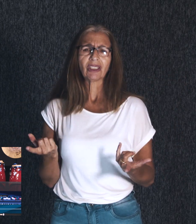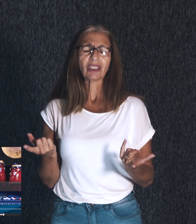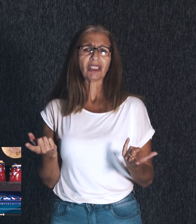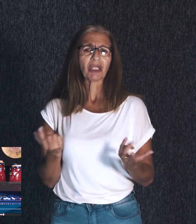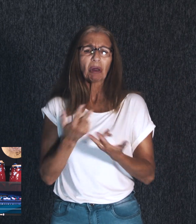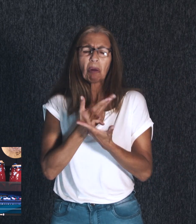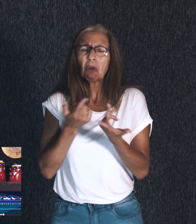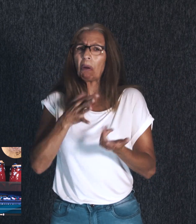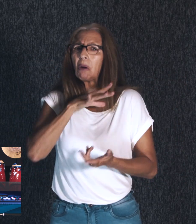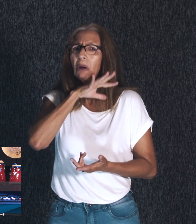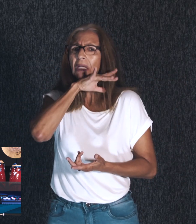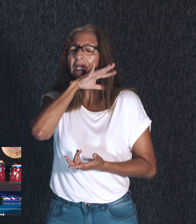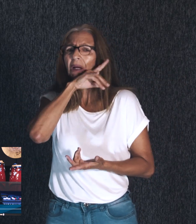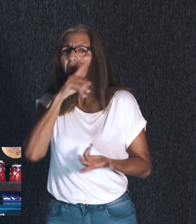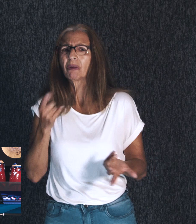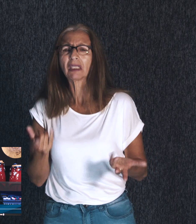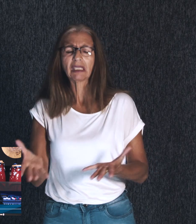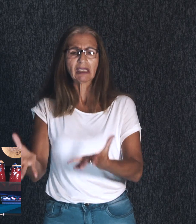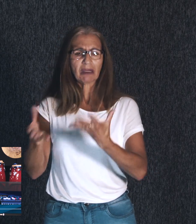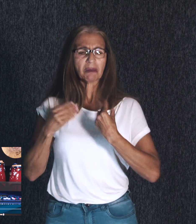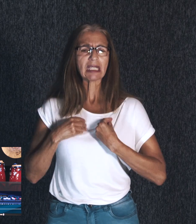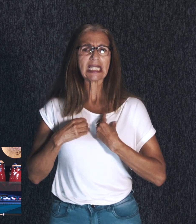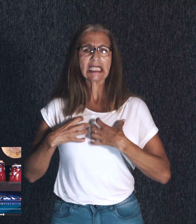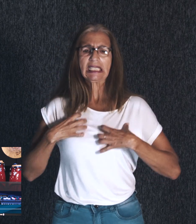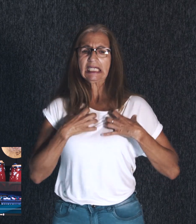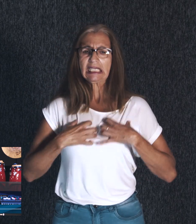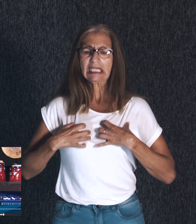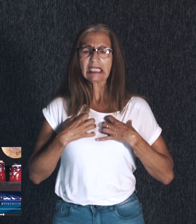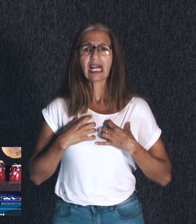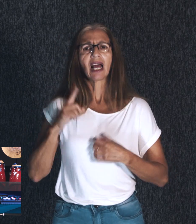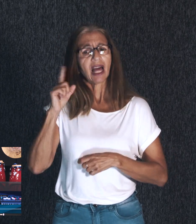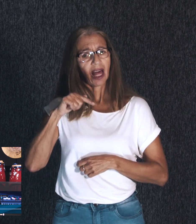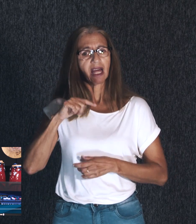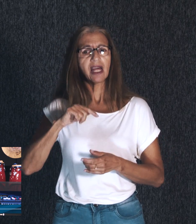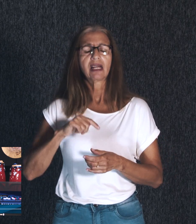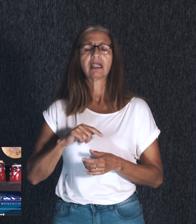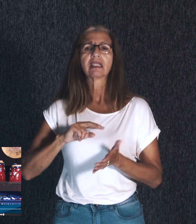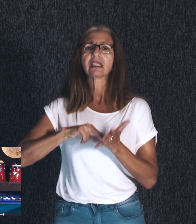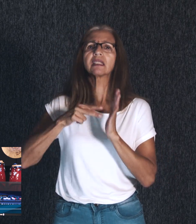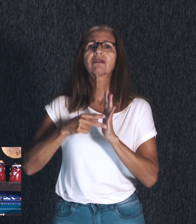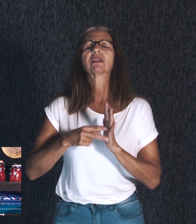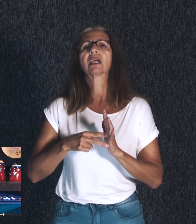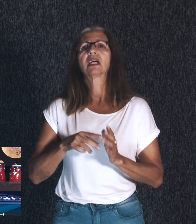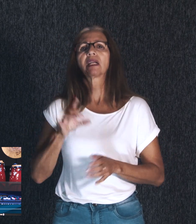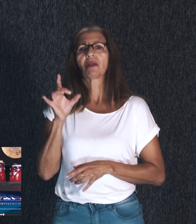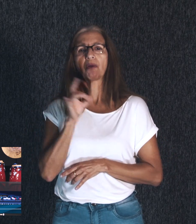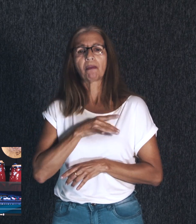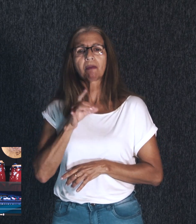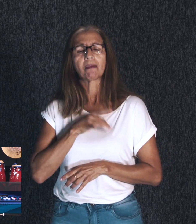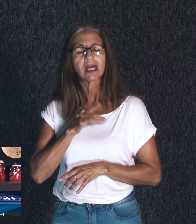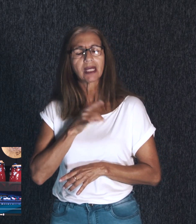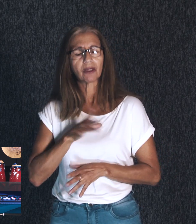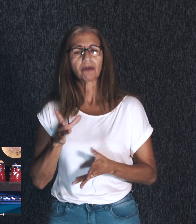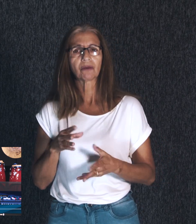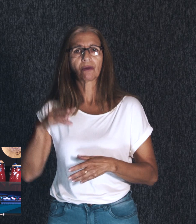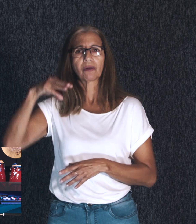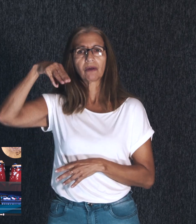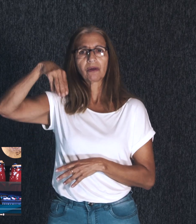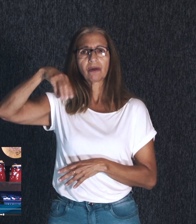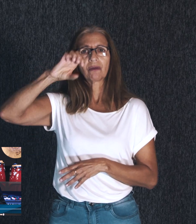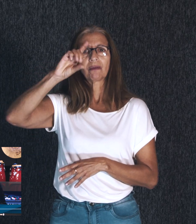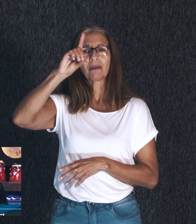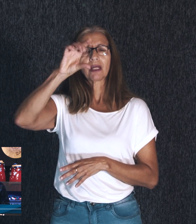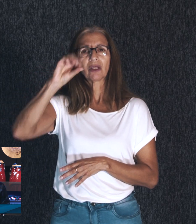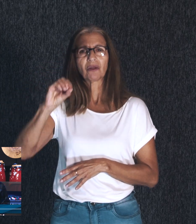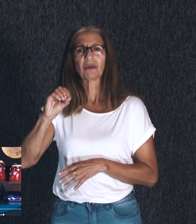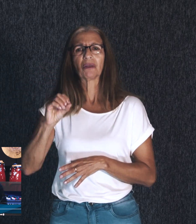contrário àquilo que pretende. Esse é o conceito que eu busquei em relação ao medo.